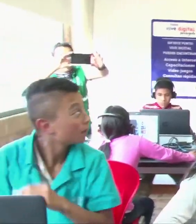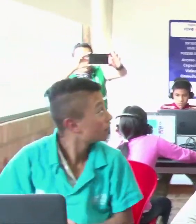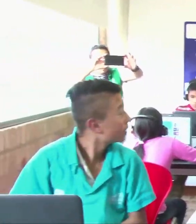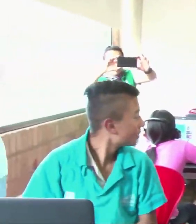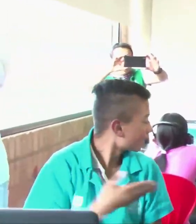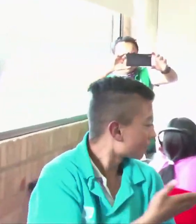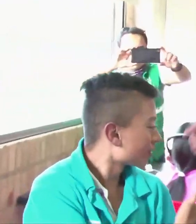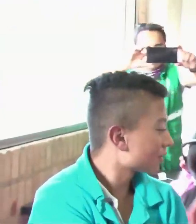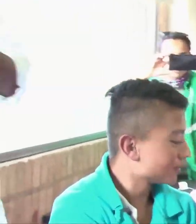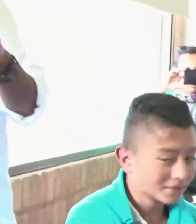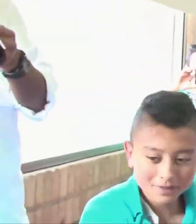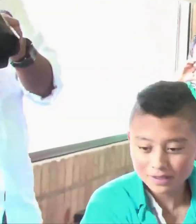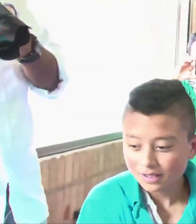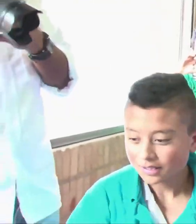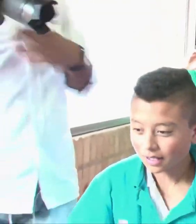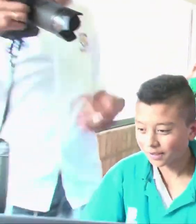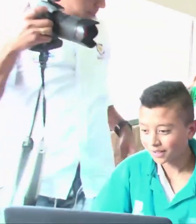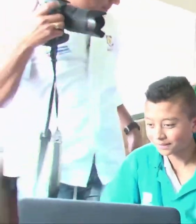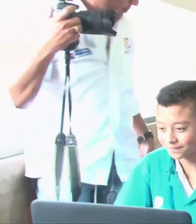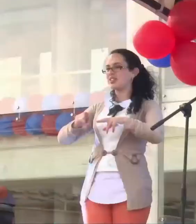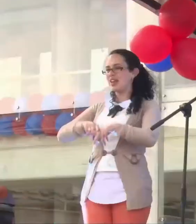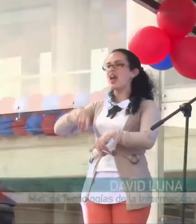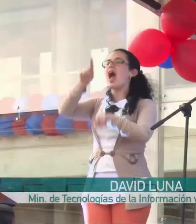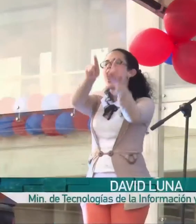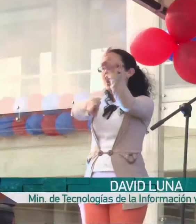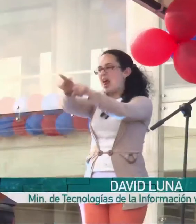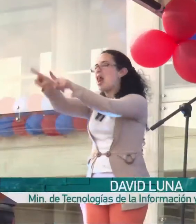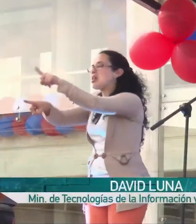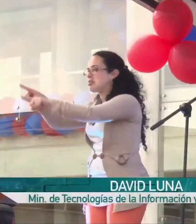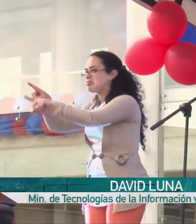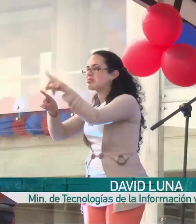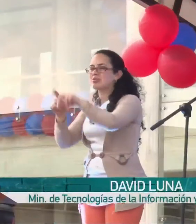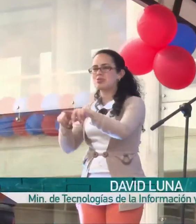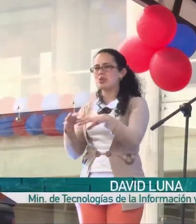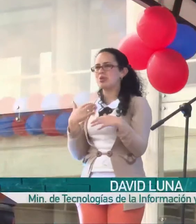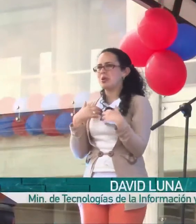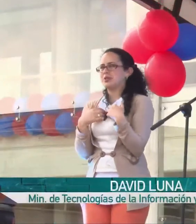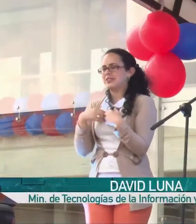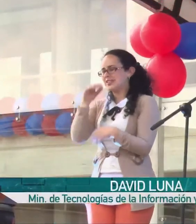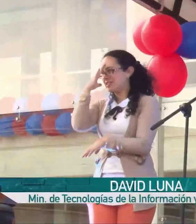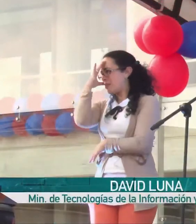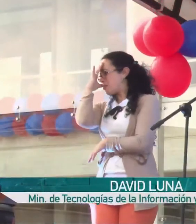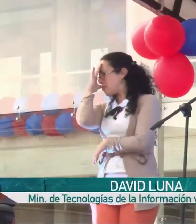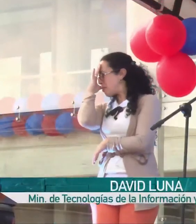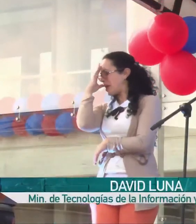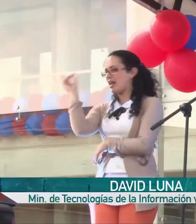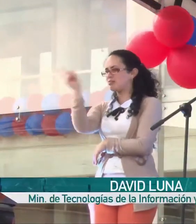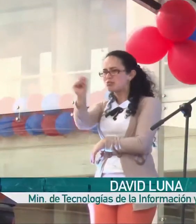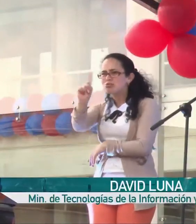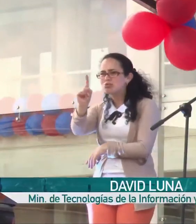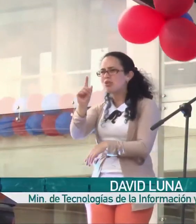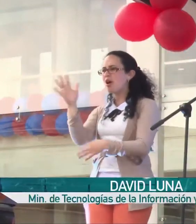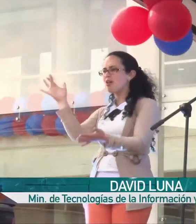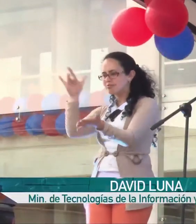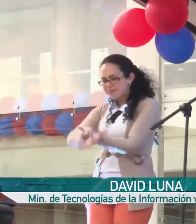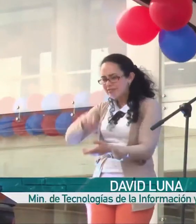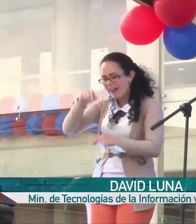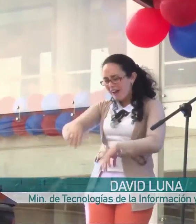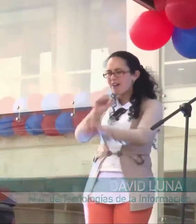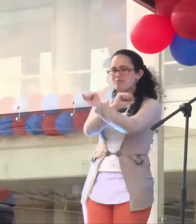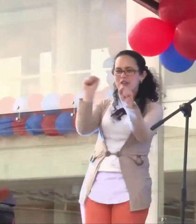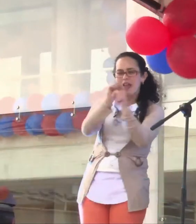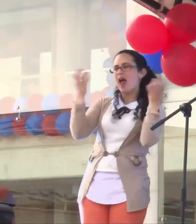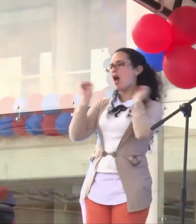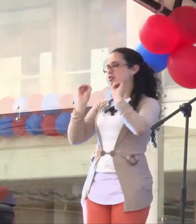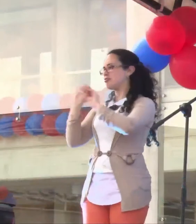saben manejar el internet, que yo sé que son algunos, no les dé pena, vengan acá por la mañana